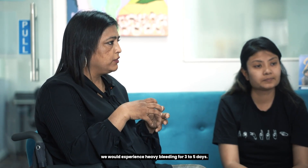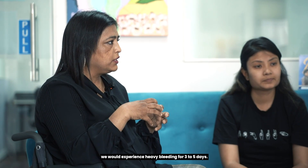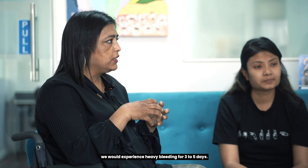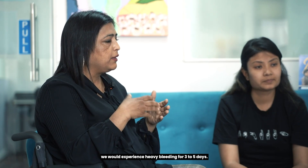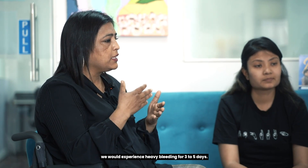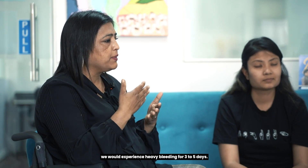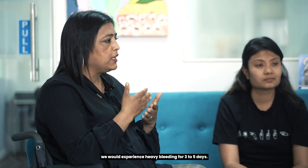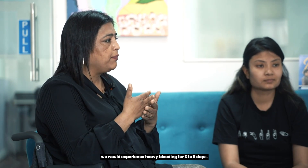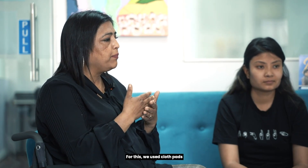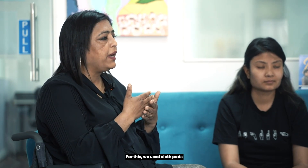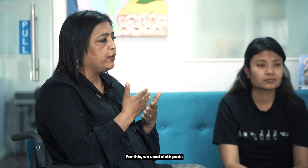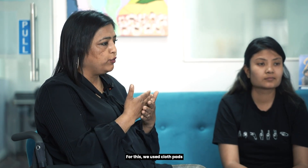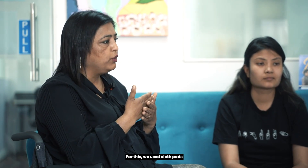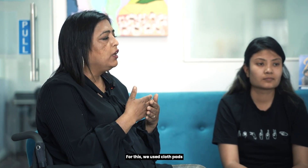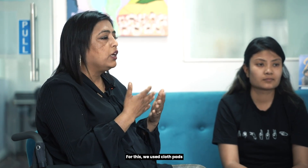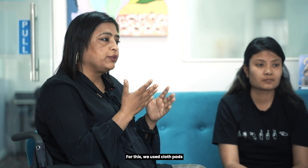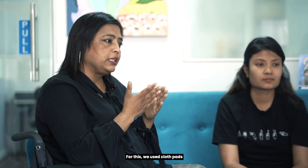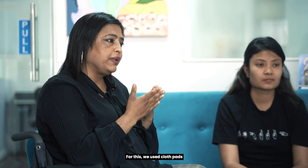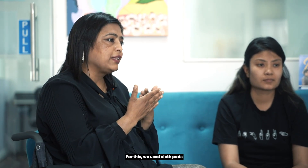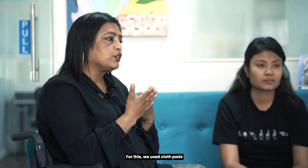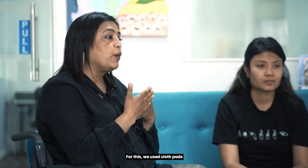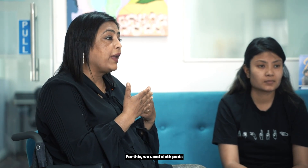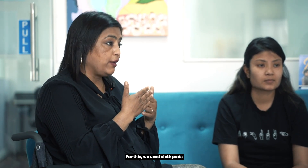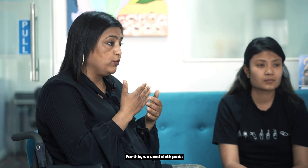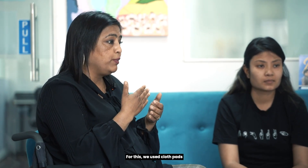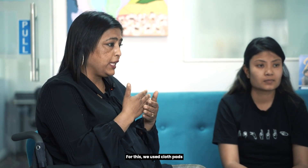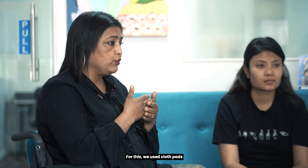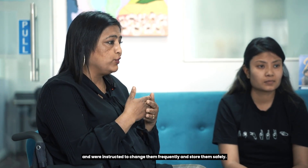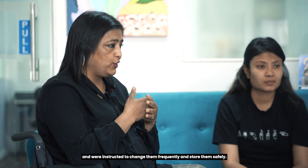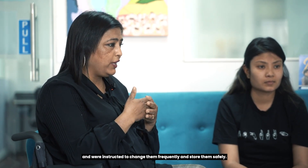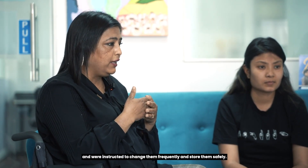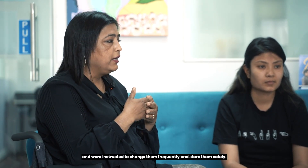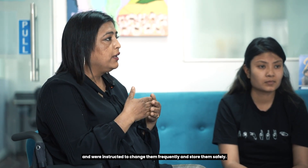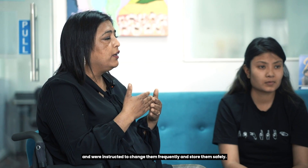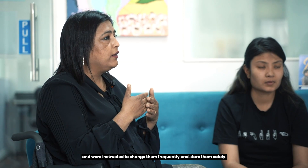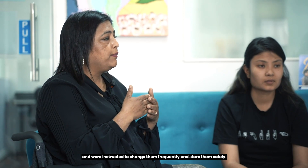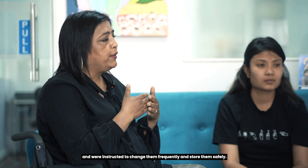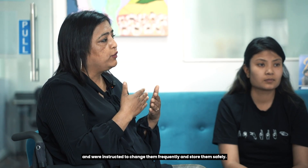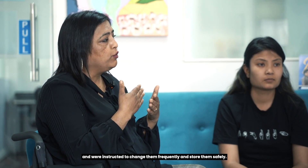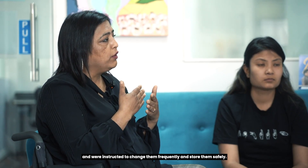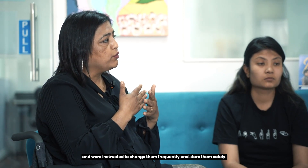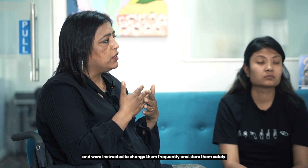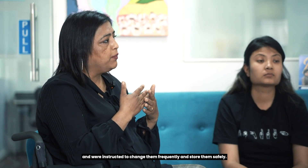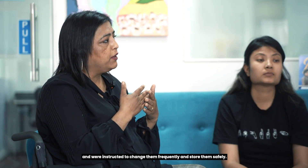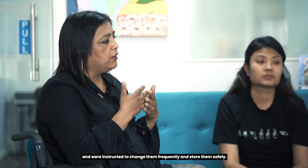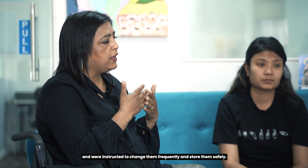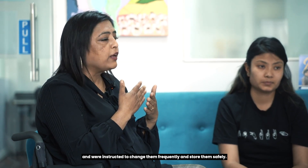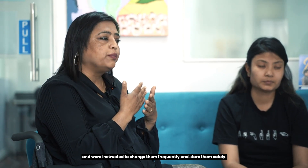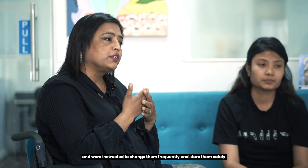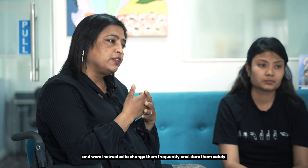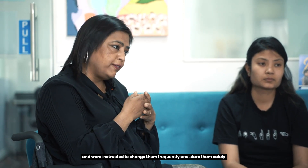एकदम बढी हुन्छ त्यसलाई त्यसमा चाहिँ हामीले प्याडहरू अथवा त्यति बेला त अझ कपडाहरू बनाइदिनु हुन्थ्यो होइन त्योहरू चाहिँ